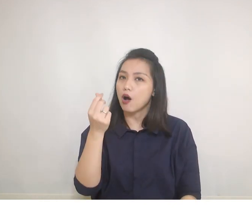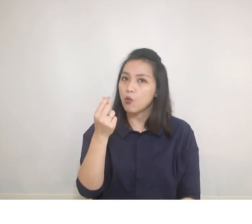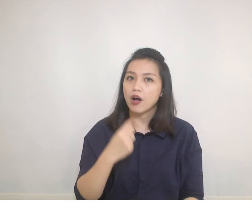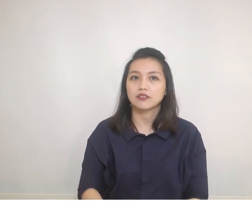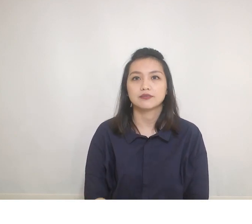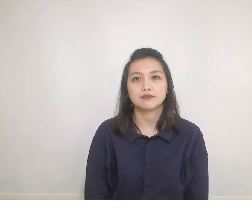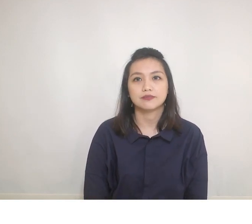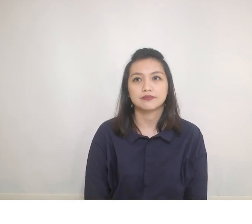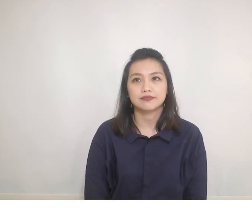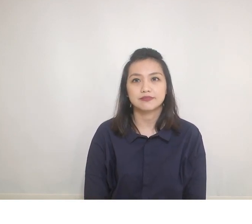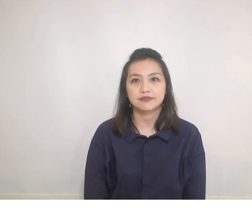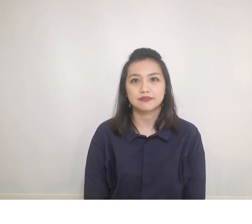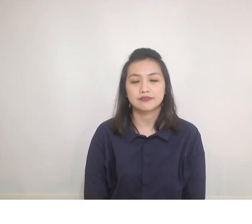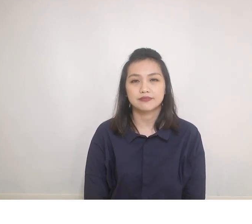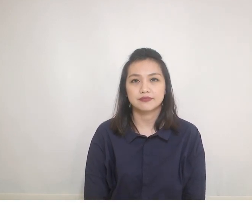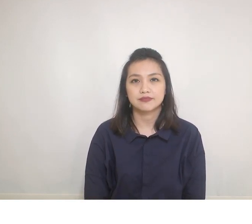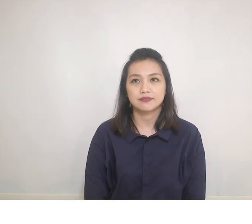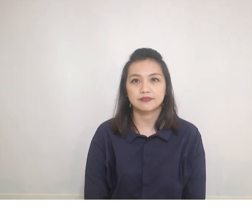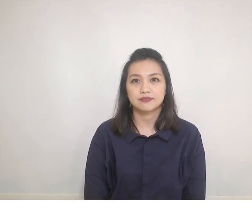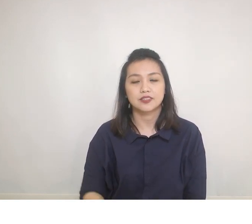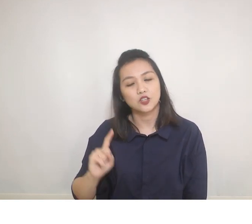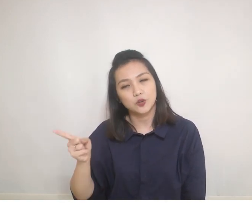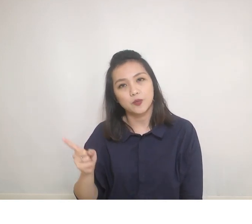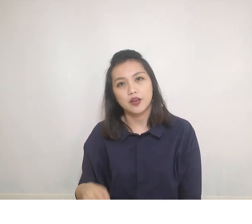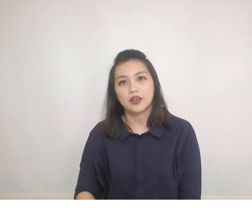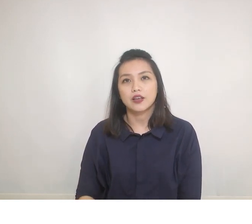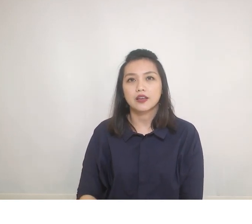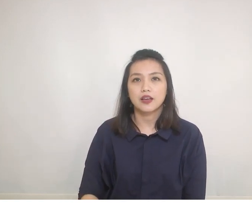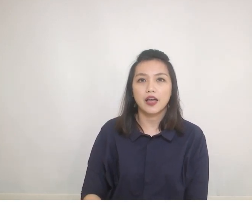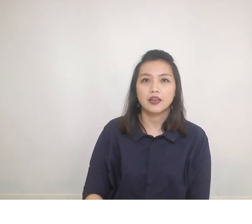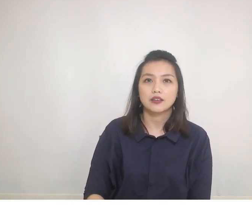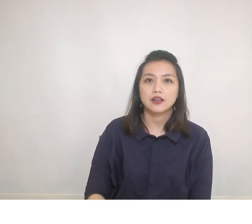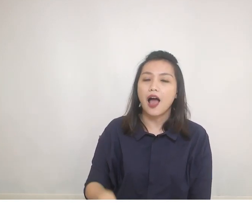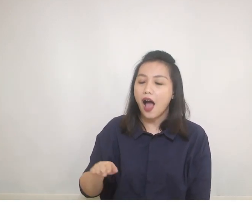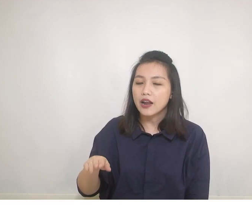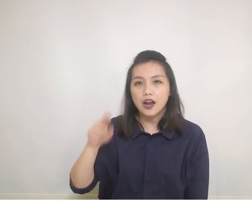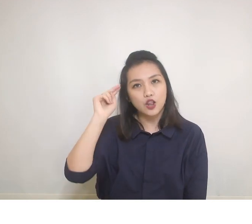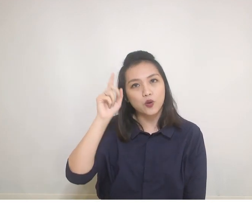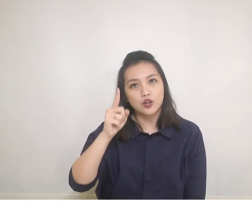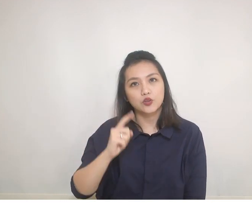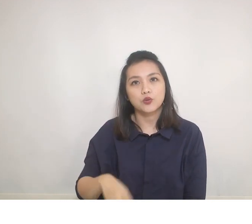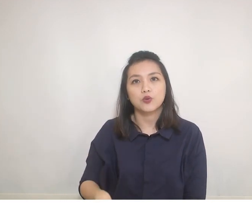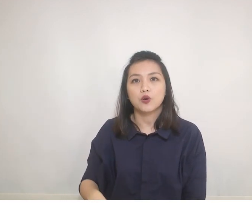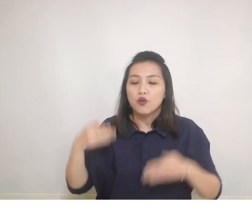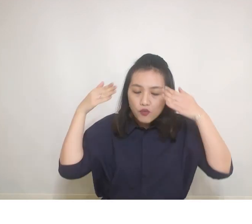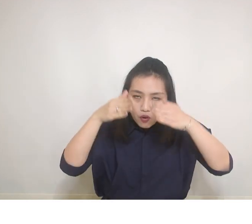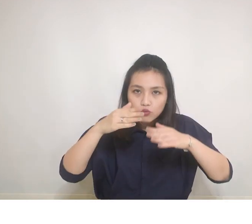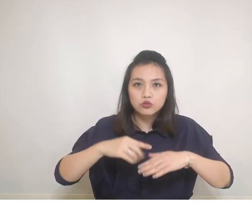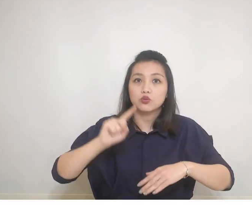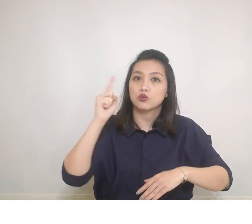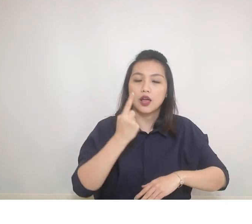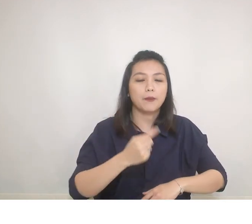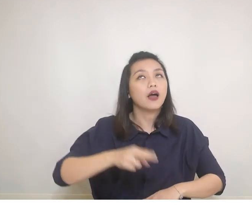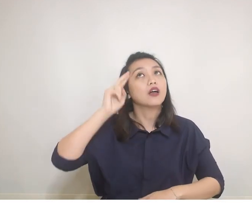agendanya iblis, rencananya iblis. Yaitu yang direncanakan adalah kebangkrutan misalnya, atau